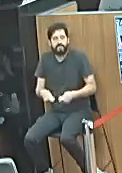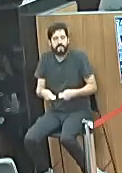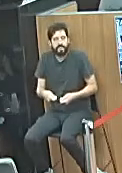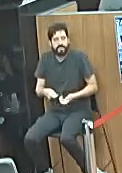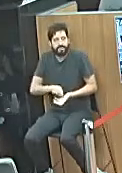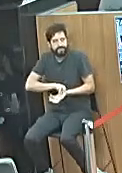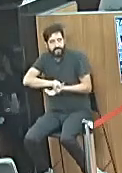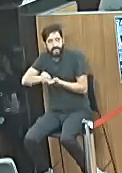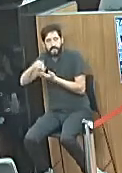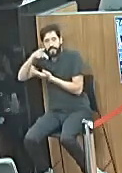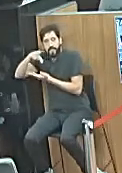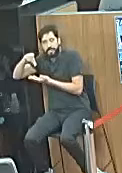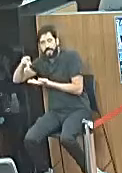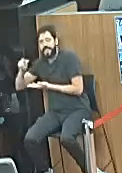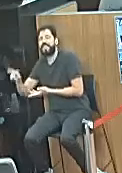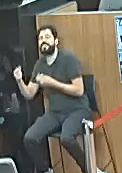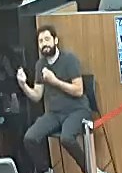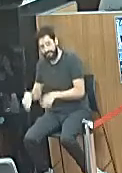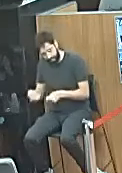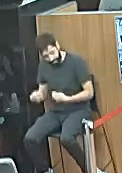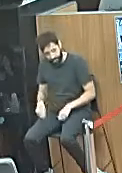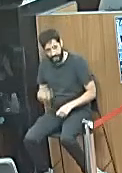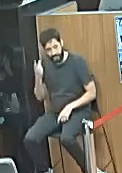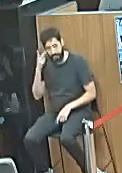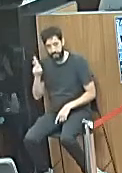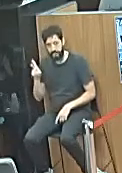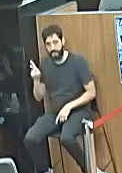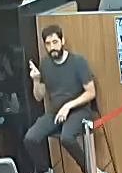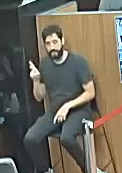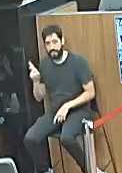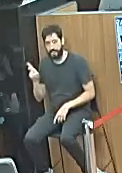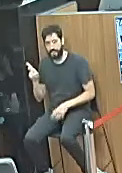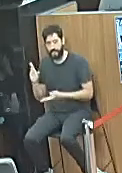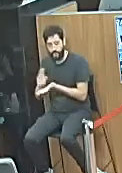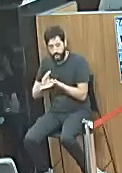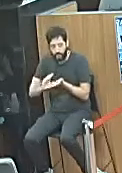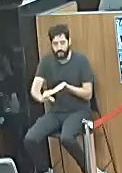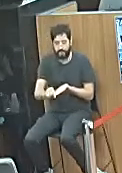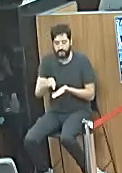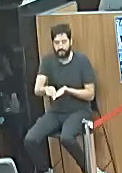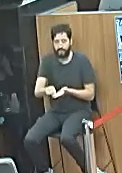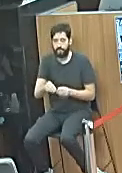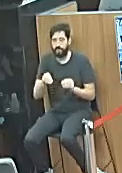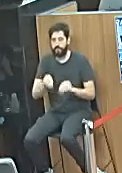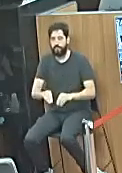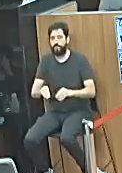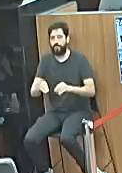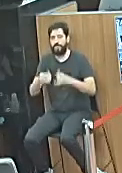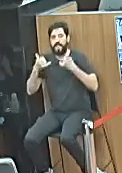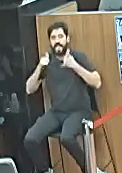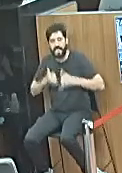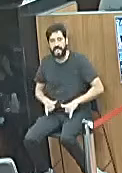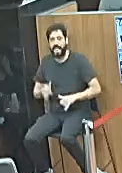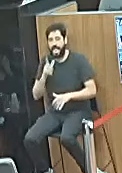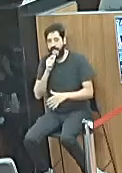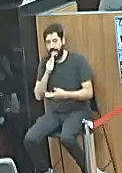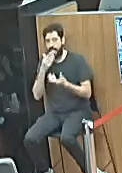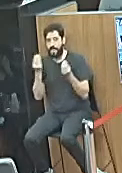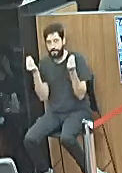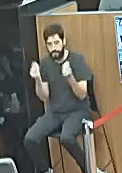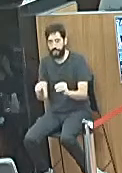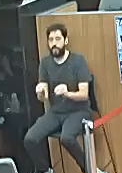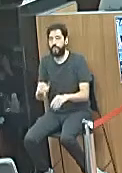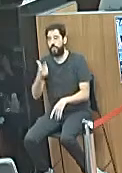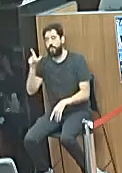pps à agê grave um orçamento para colocar a rede elétrica e hidráulica no lugar